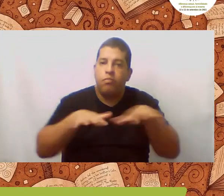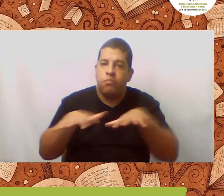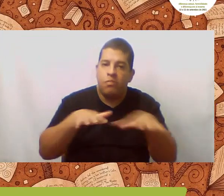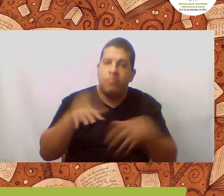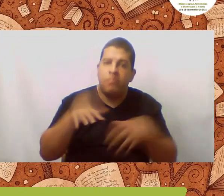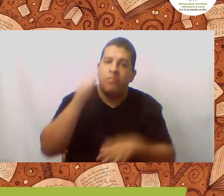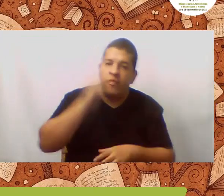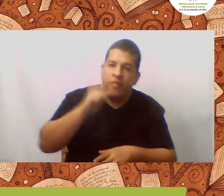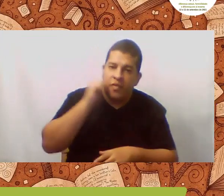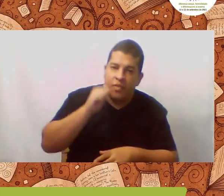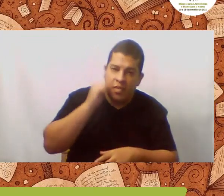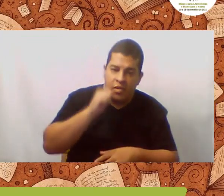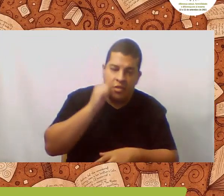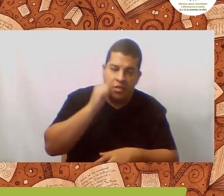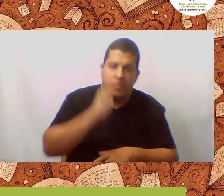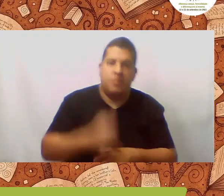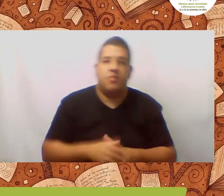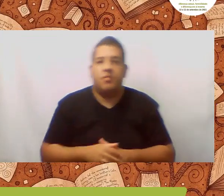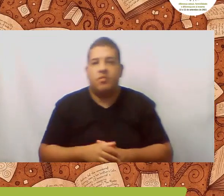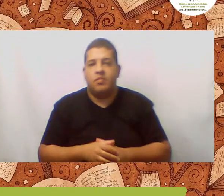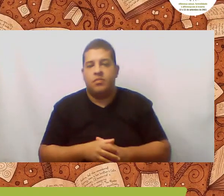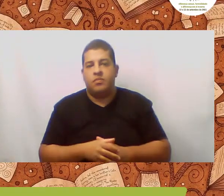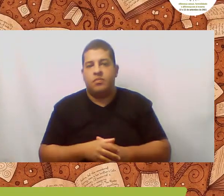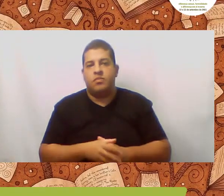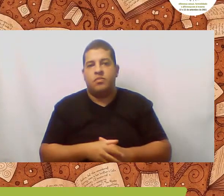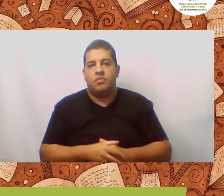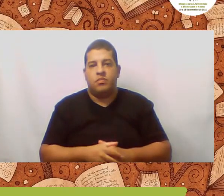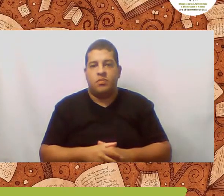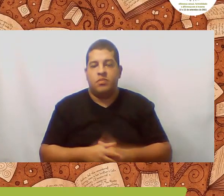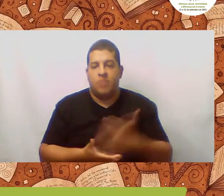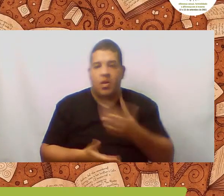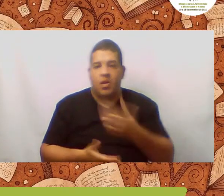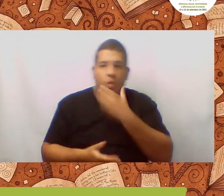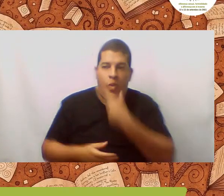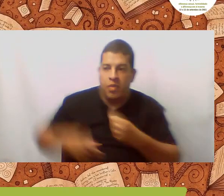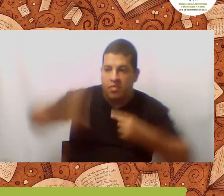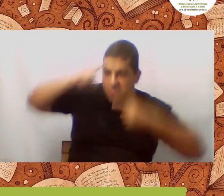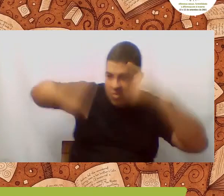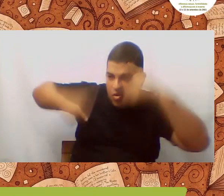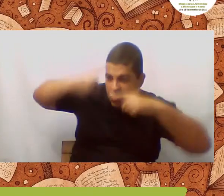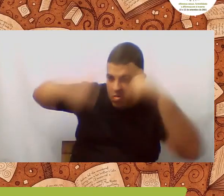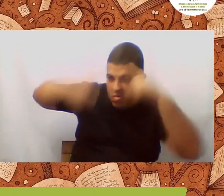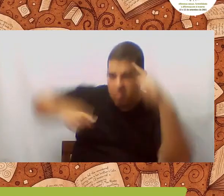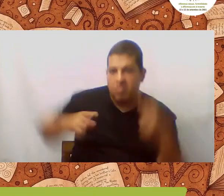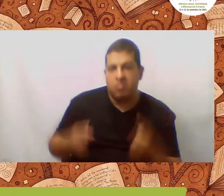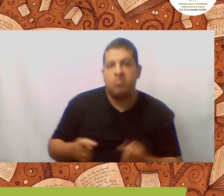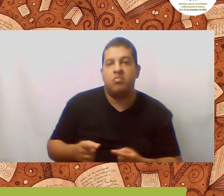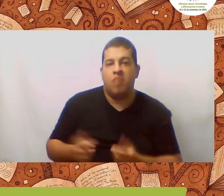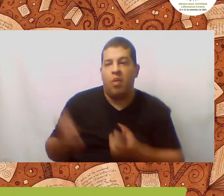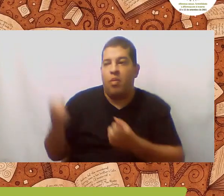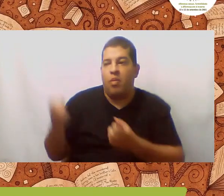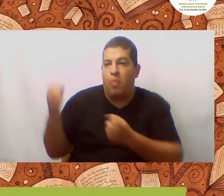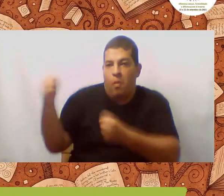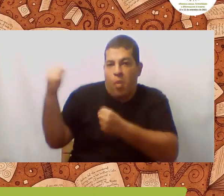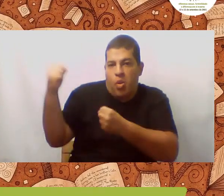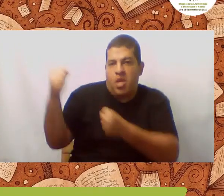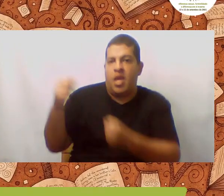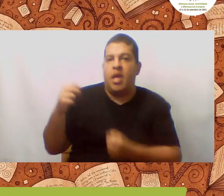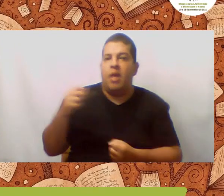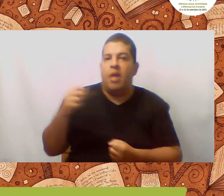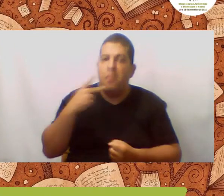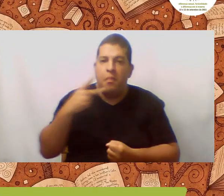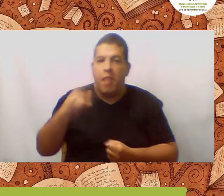no nervo da dominação masculina, que era o poder do pai, o pater potestas. E